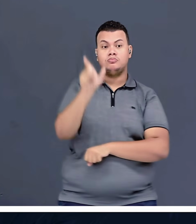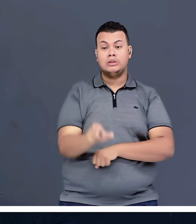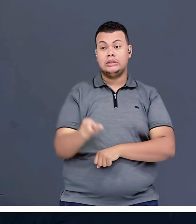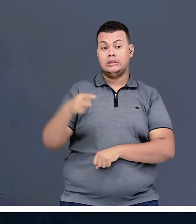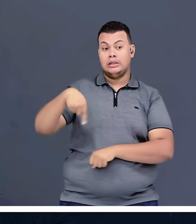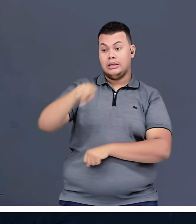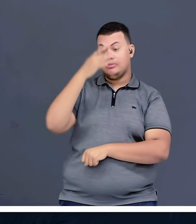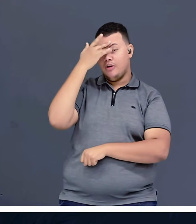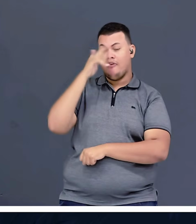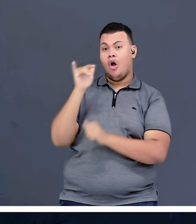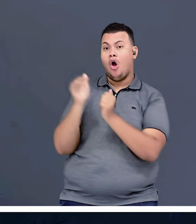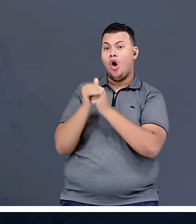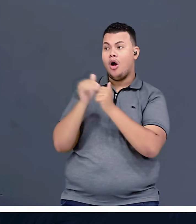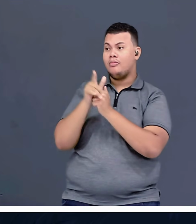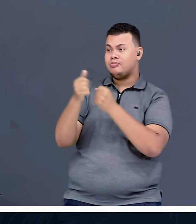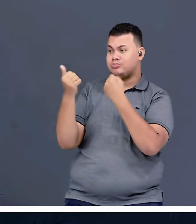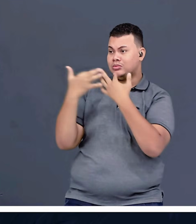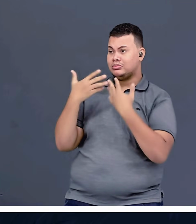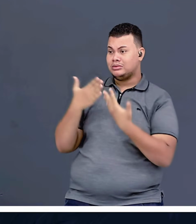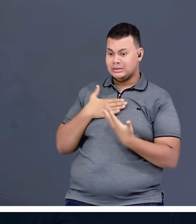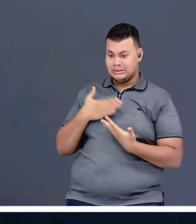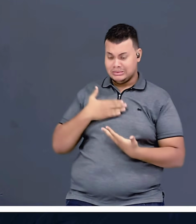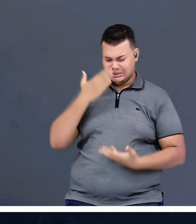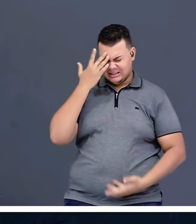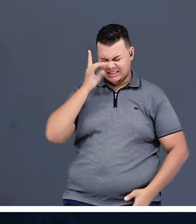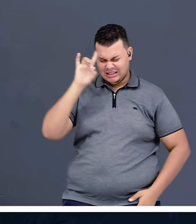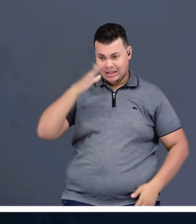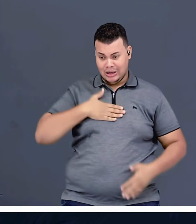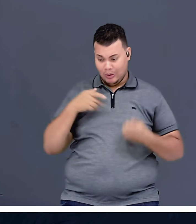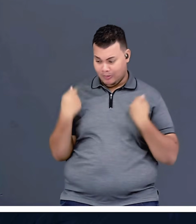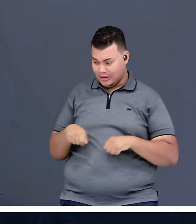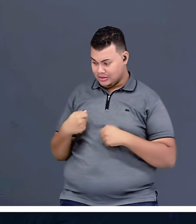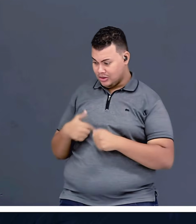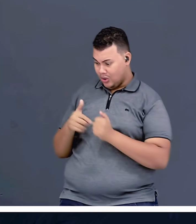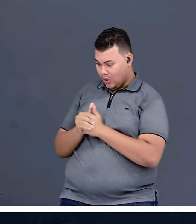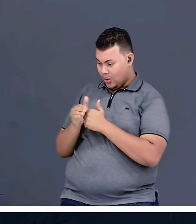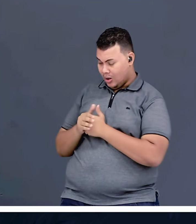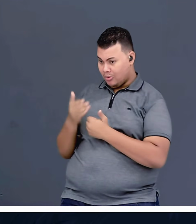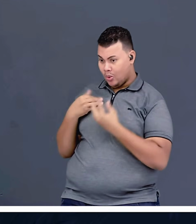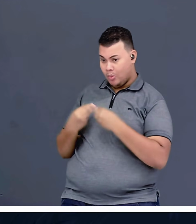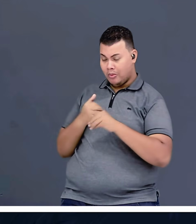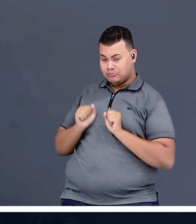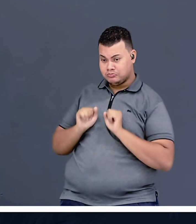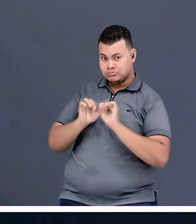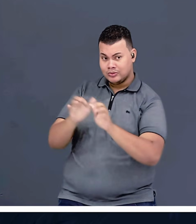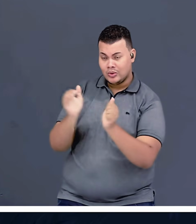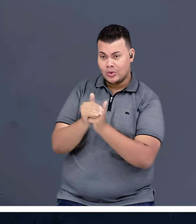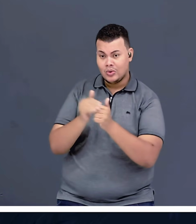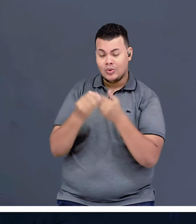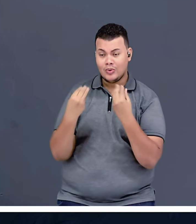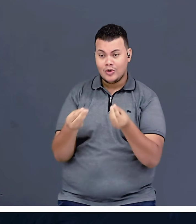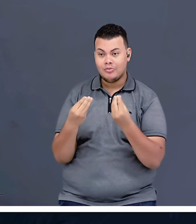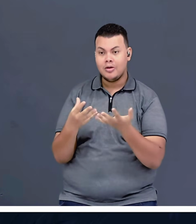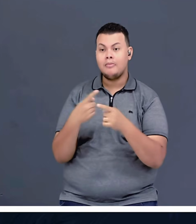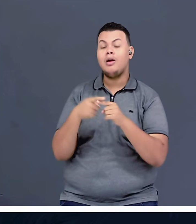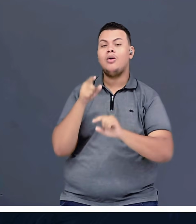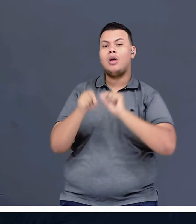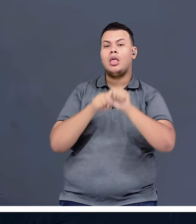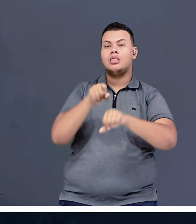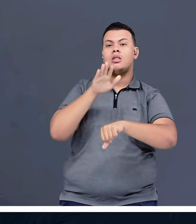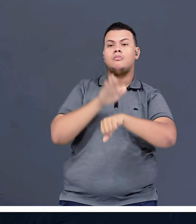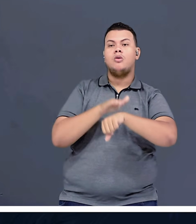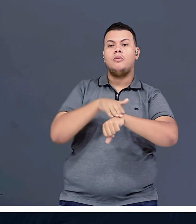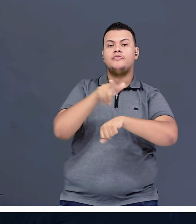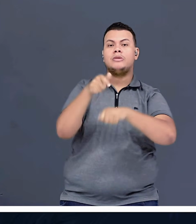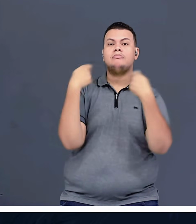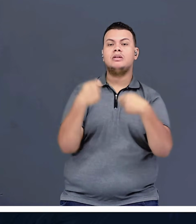vai pedir para você orar pelo casamento dela, e você vai dizer, meu Deus, sou eu que estou precisando de alguém orando pelo meu casamento. Mas aquele é o momento de